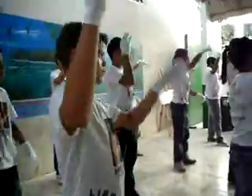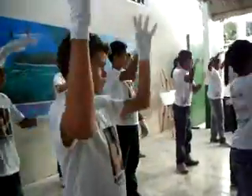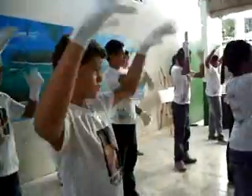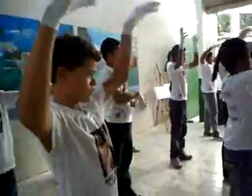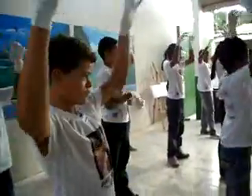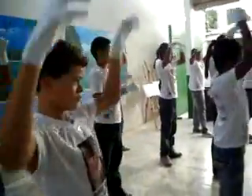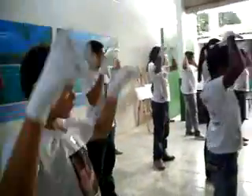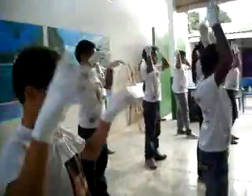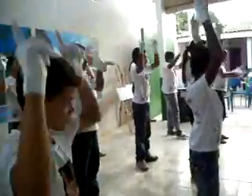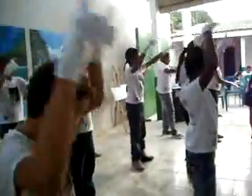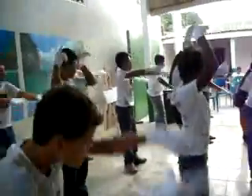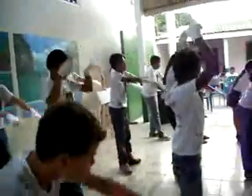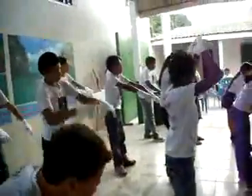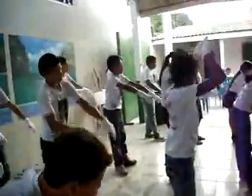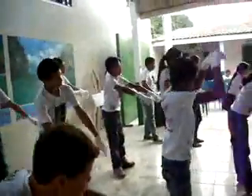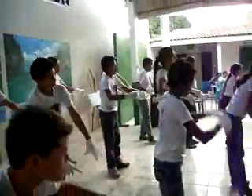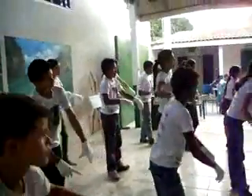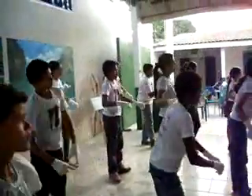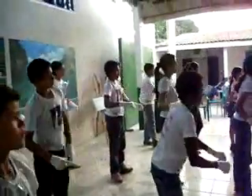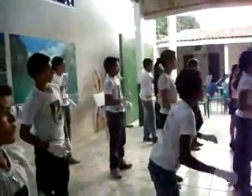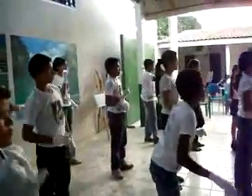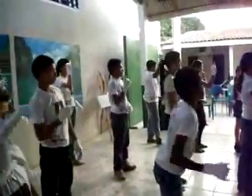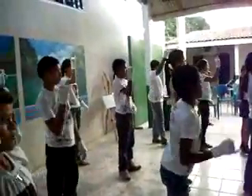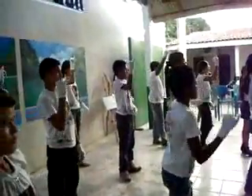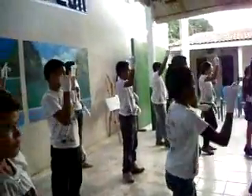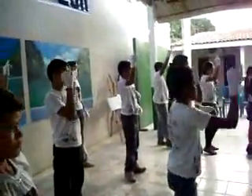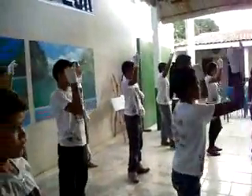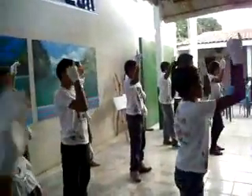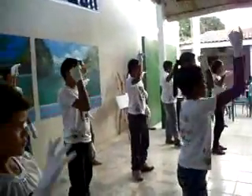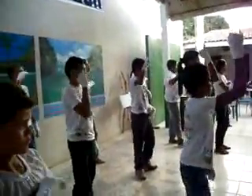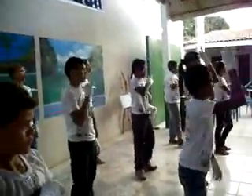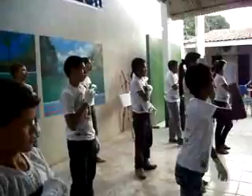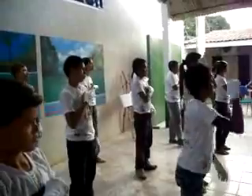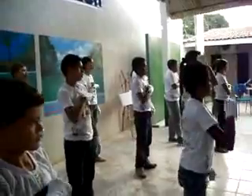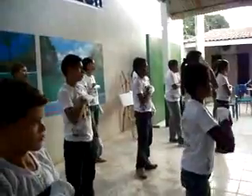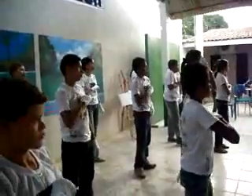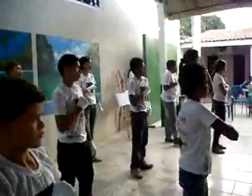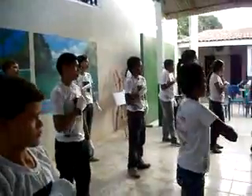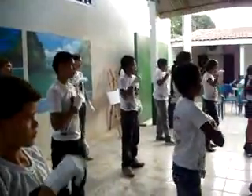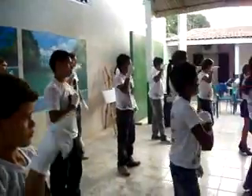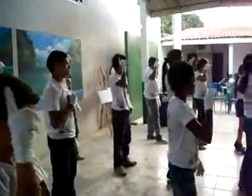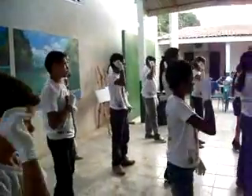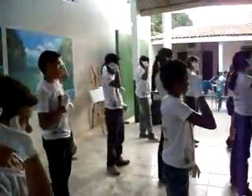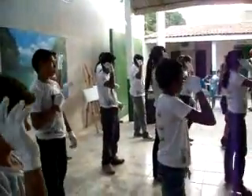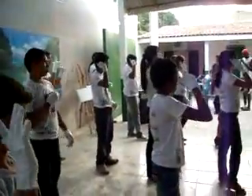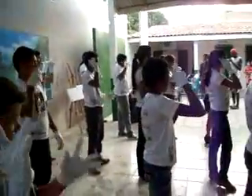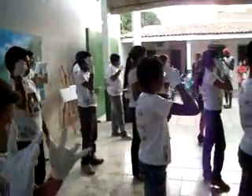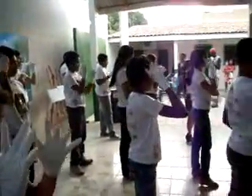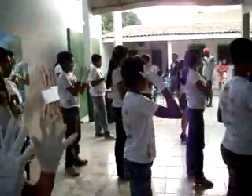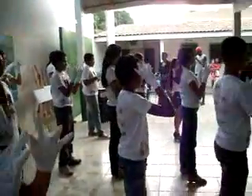lembro de você também Você o mesmo que me ensinou de você também Eu vou ter a paz